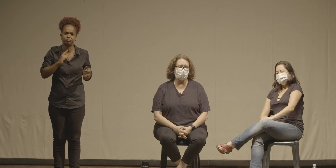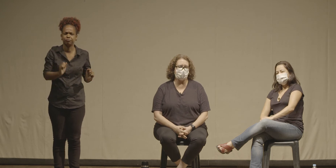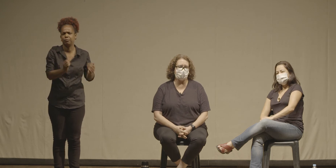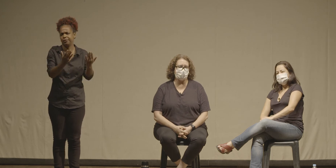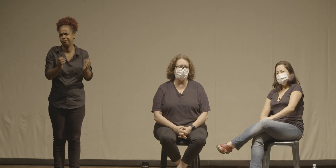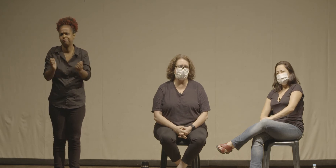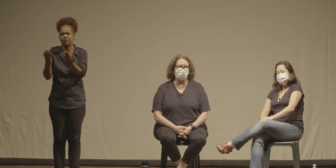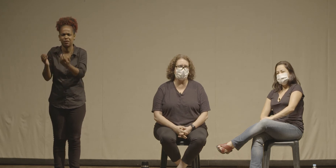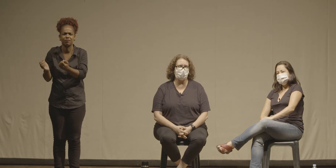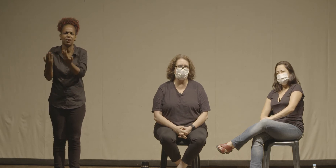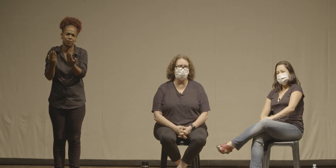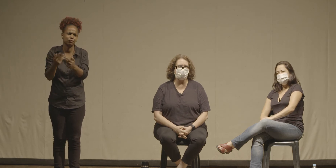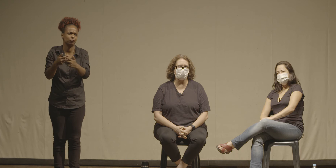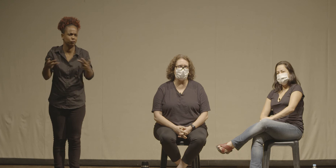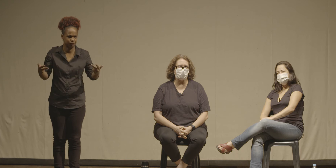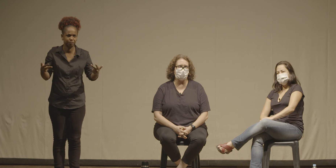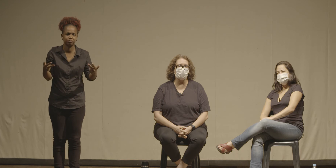eventos e